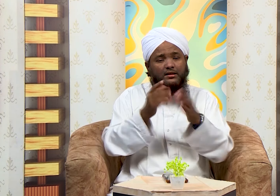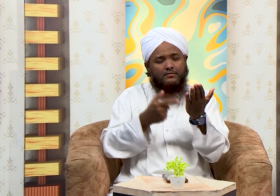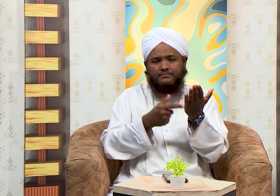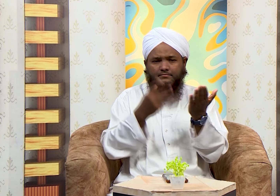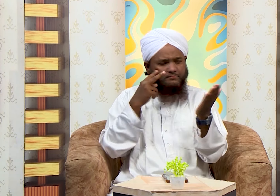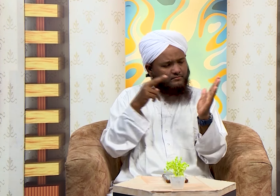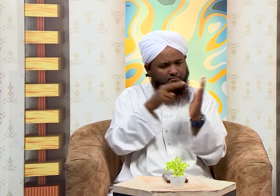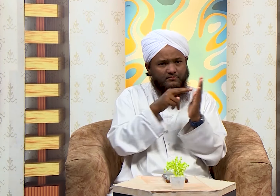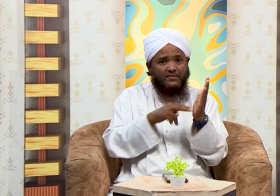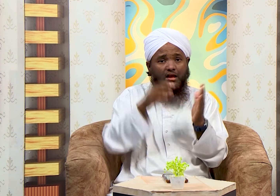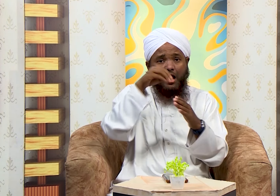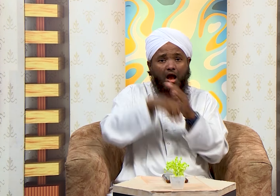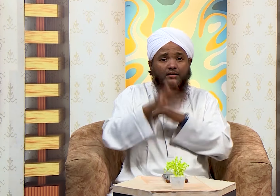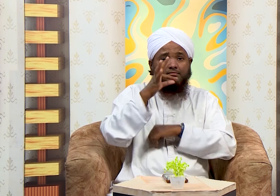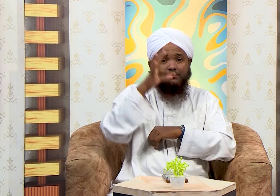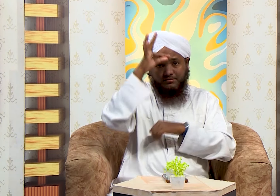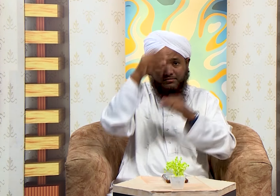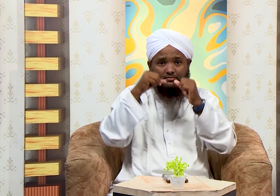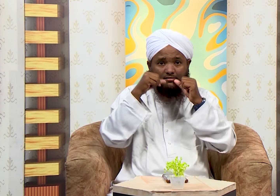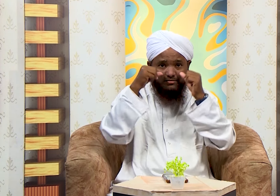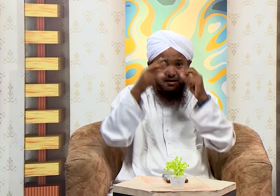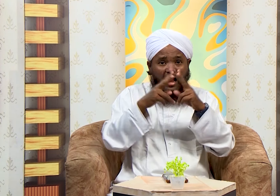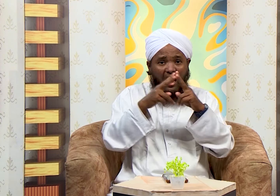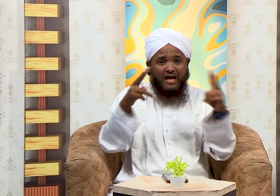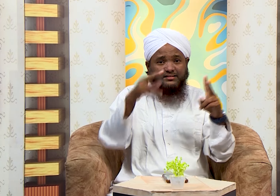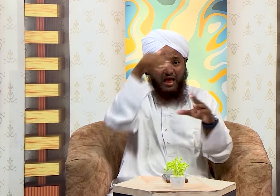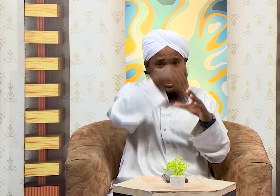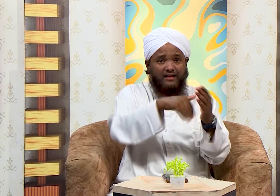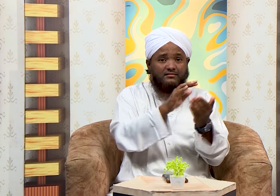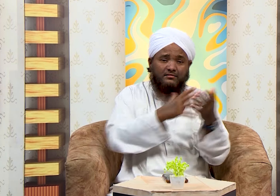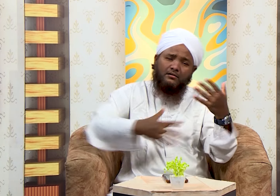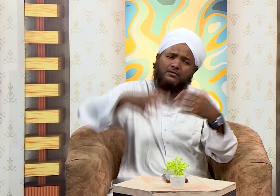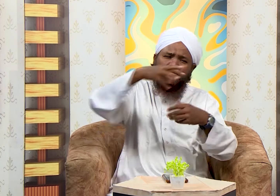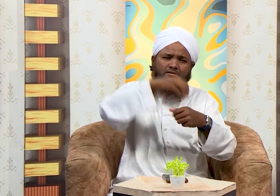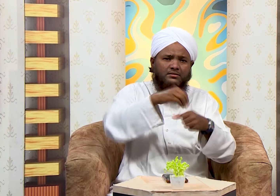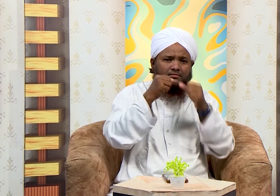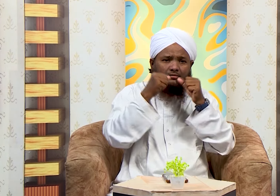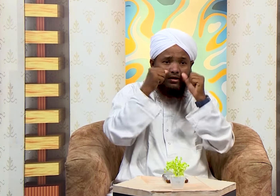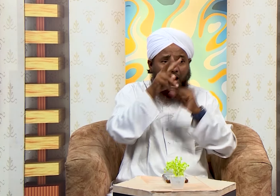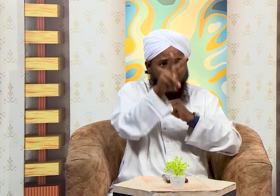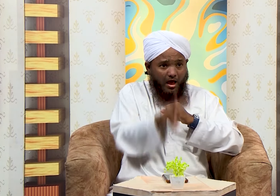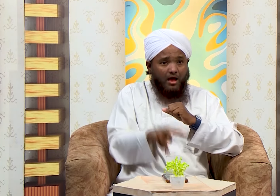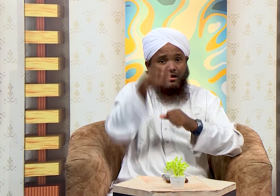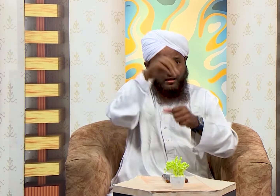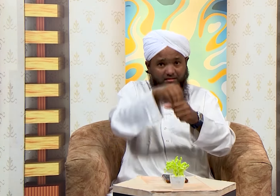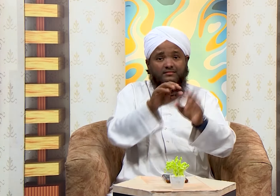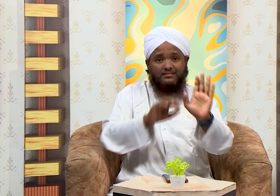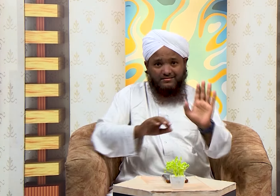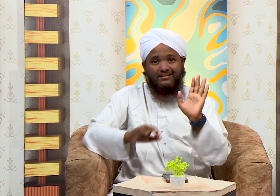نبی میں یہی نشانیاں ہوں گی یہی کولیٹیز ہوں گی وہ میں نے ساری کی ساری ان کے اندر پائیں حضرت محمد صلی اللہ علیہ وسلم میں وہ